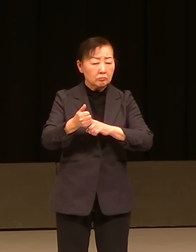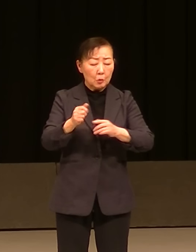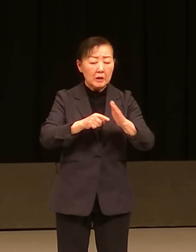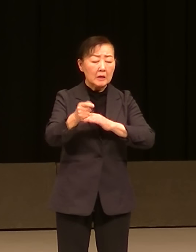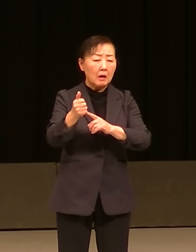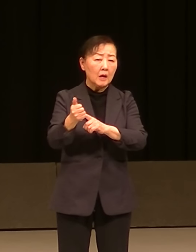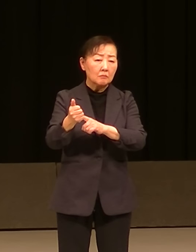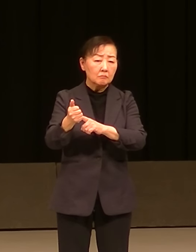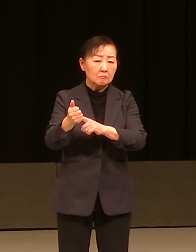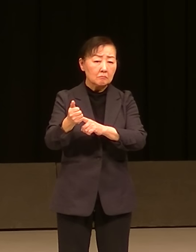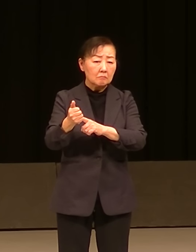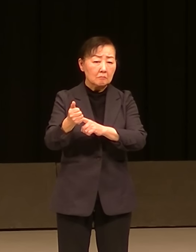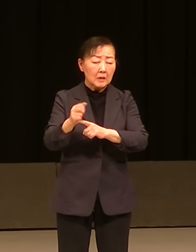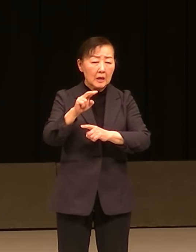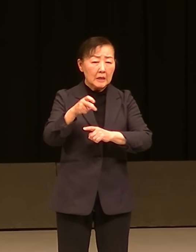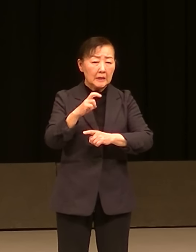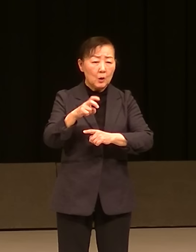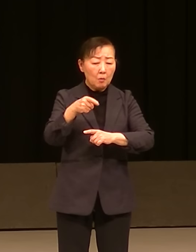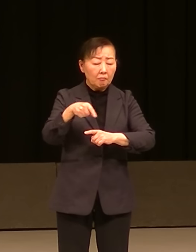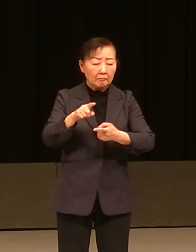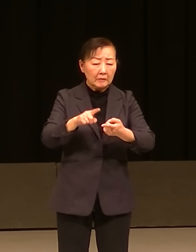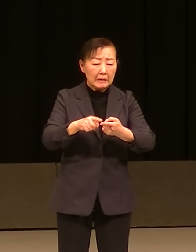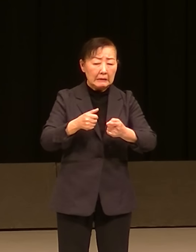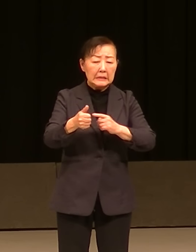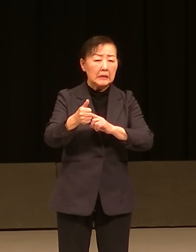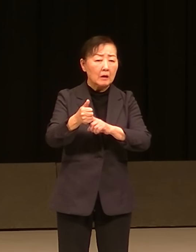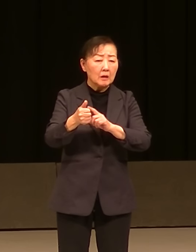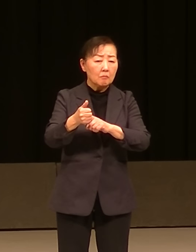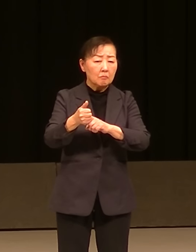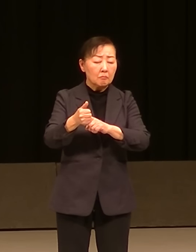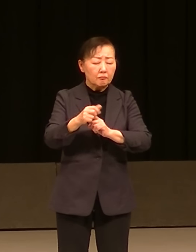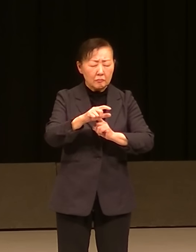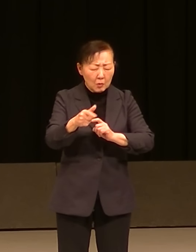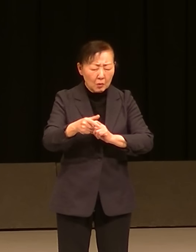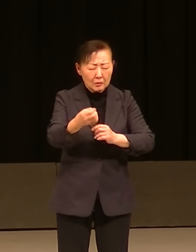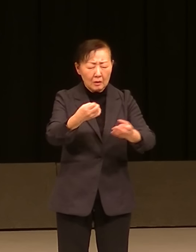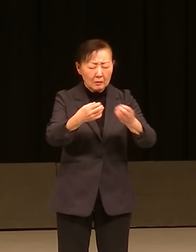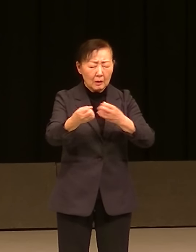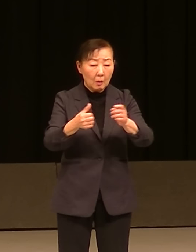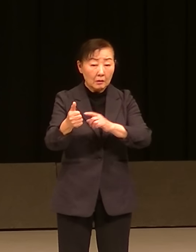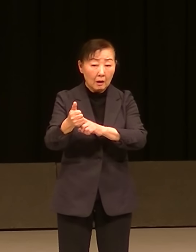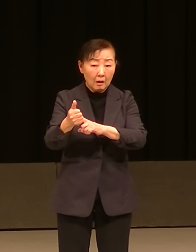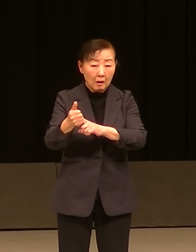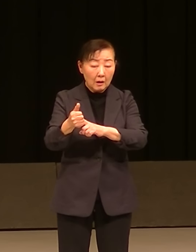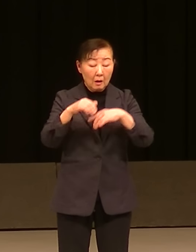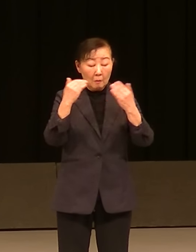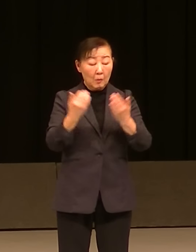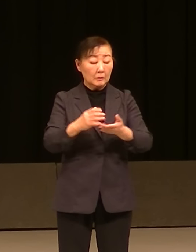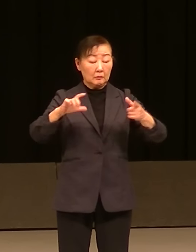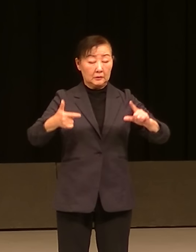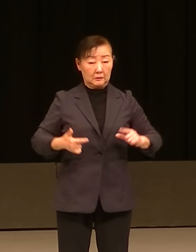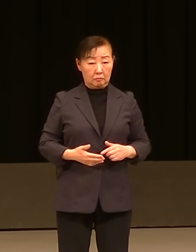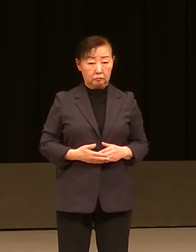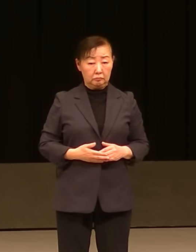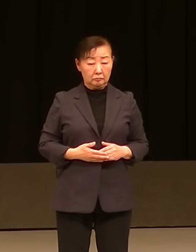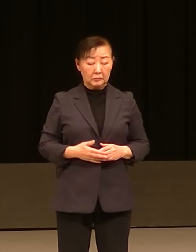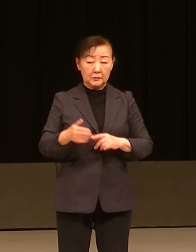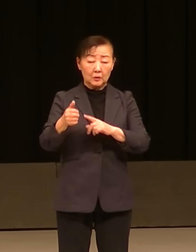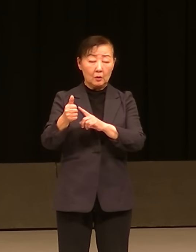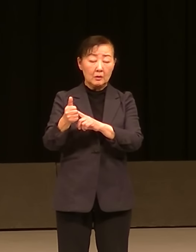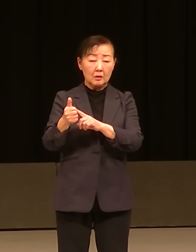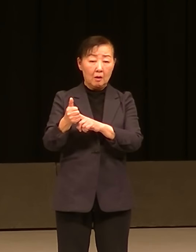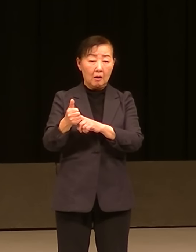った、理論的リーダー謎というふうに言われがちでございますが、全然そんなことはなくですね、彼はこ